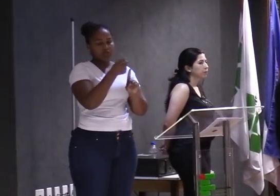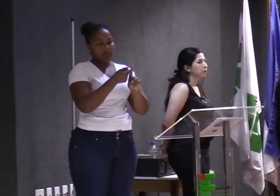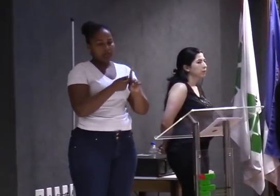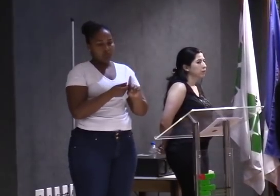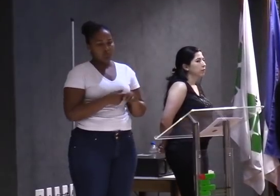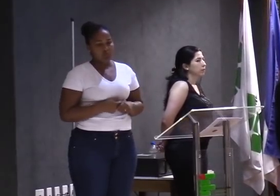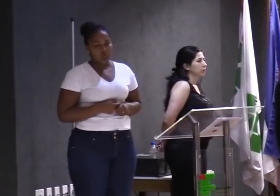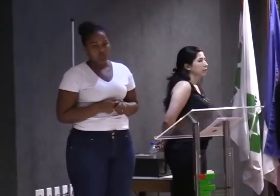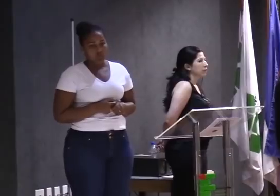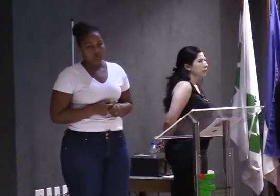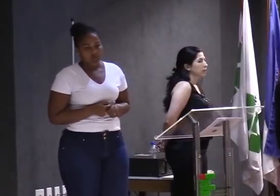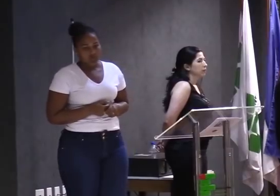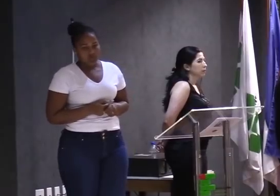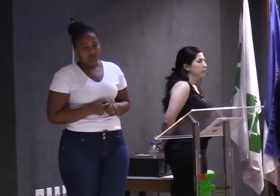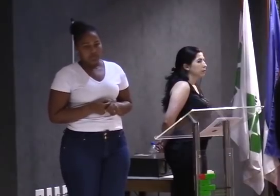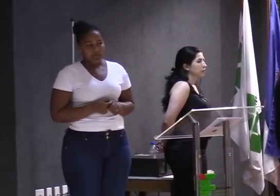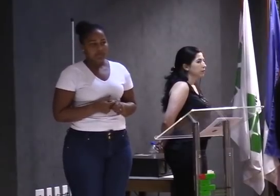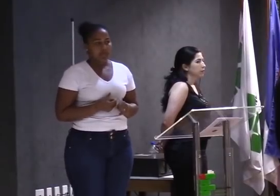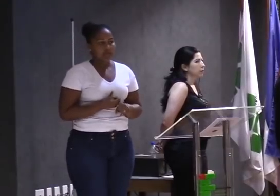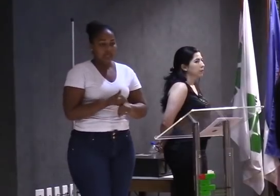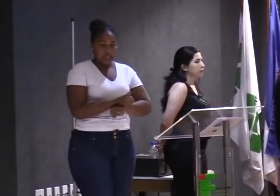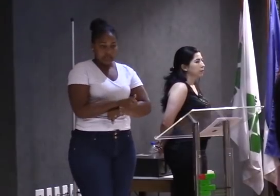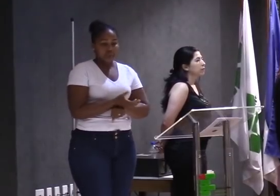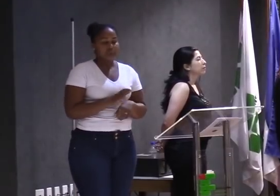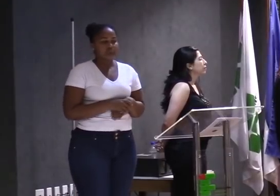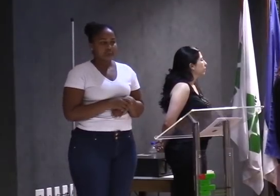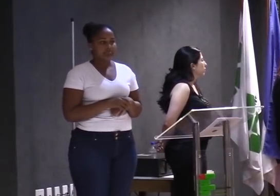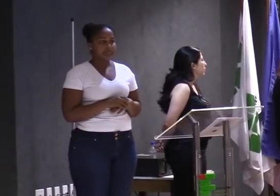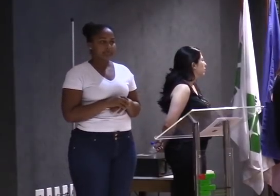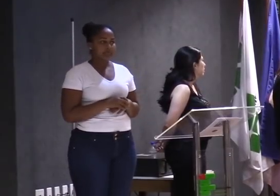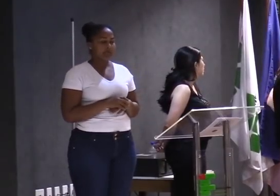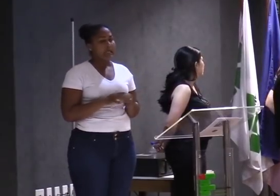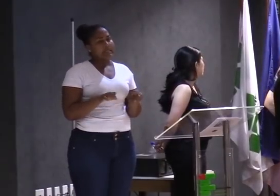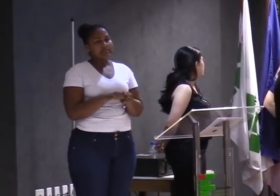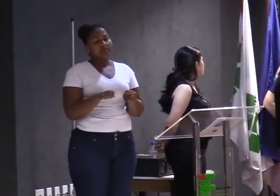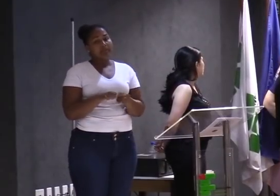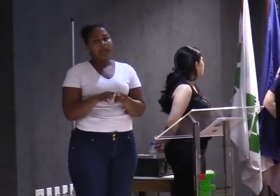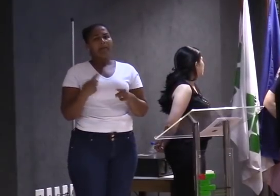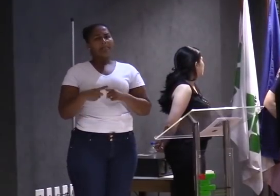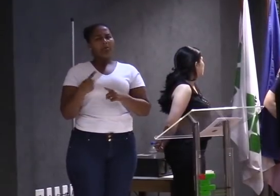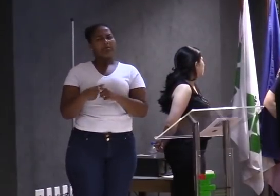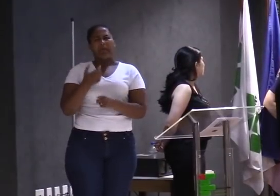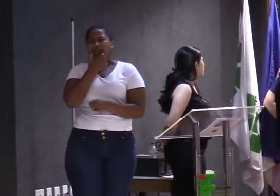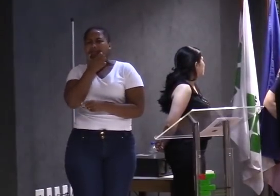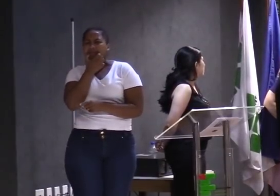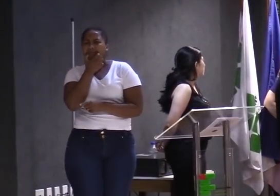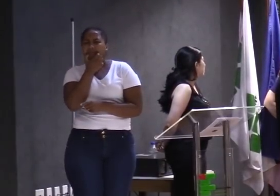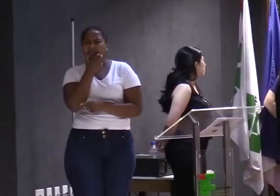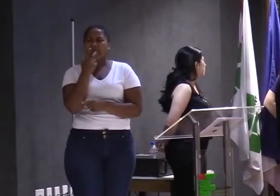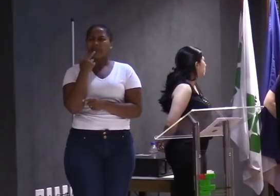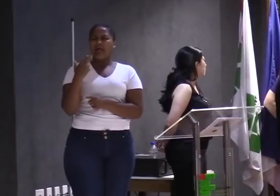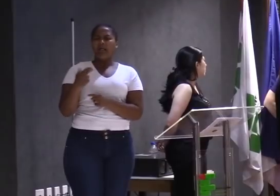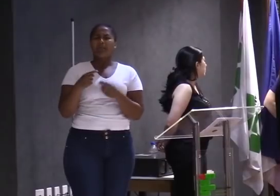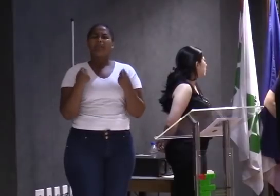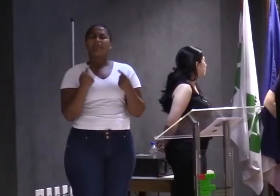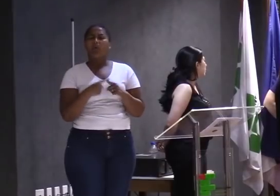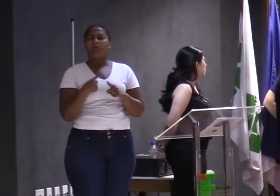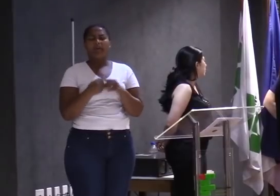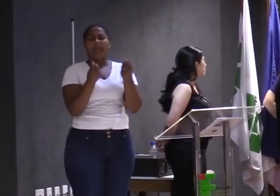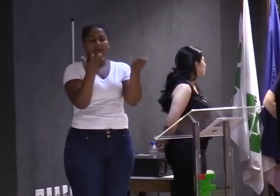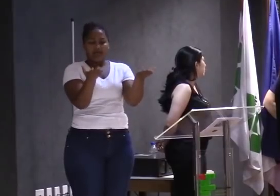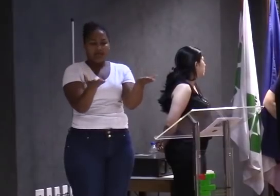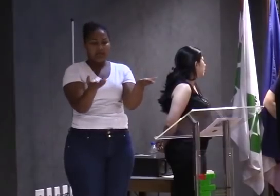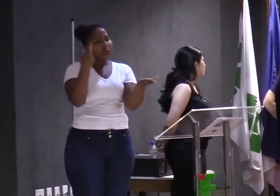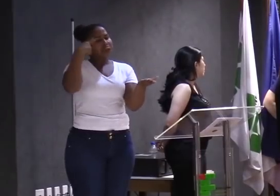aquela discussão dos professores, ah, por que o inglês? Por que tanto inglês? Ah, porque a gente viu que o mundo fala inglês, e é importante que nossos alunos